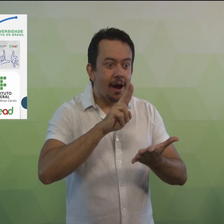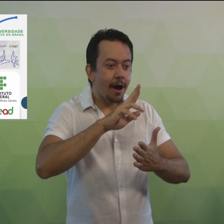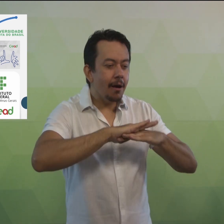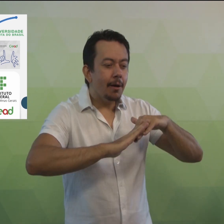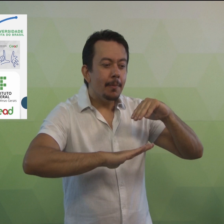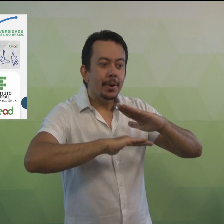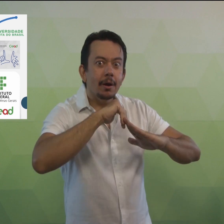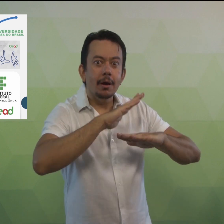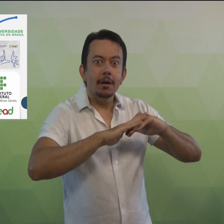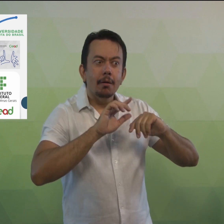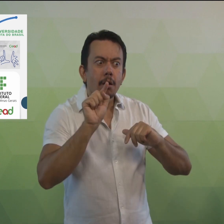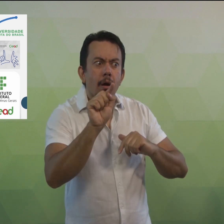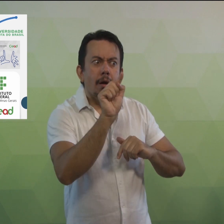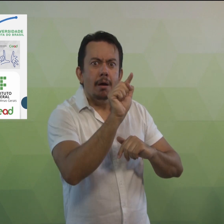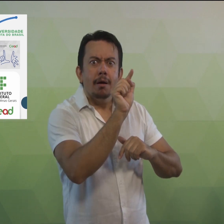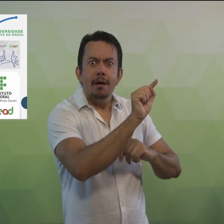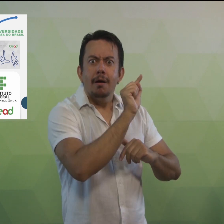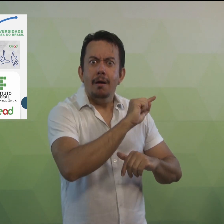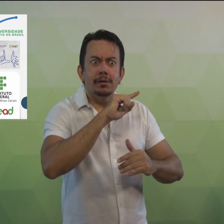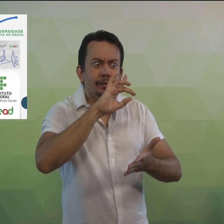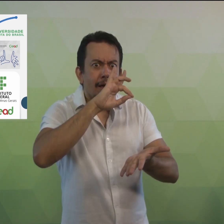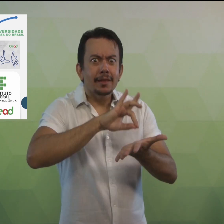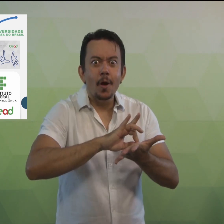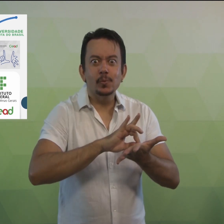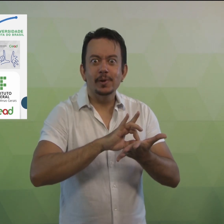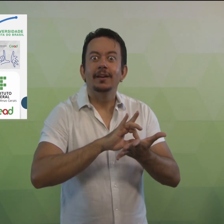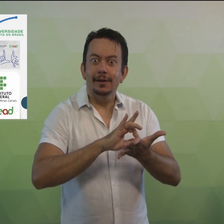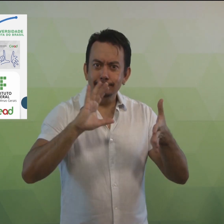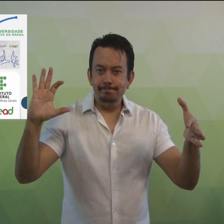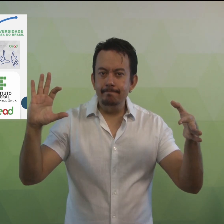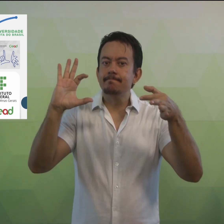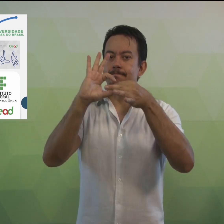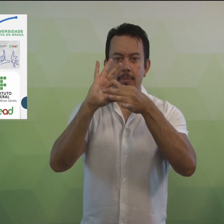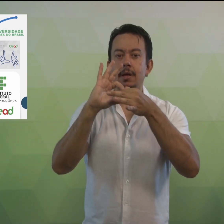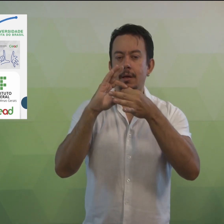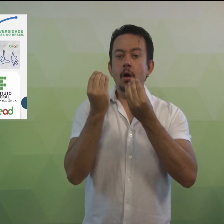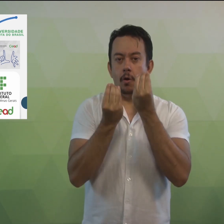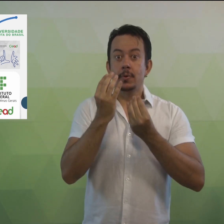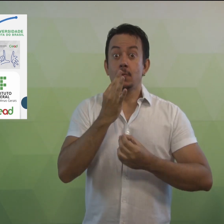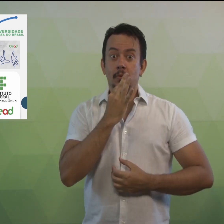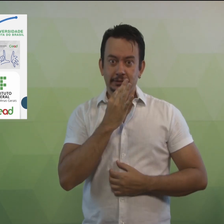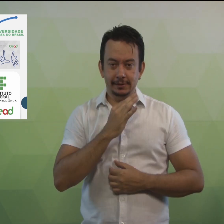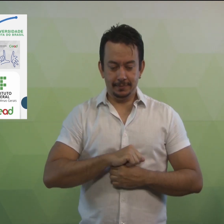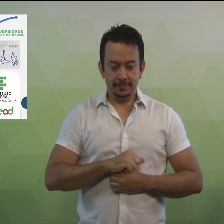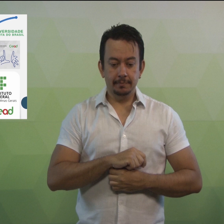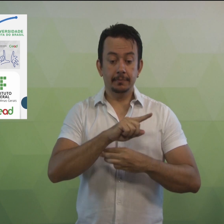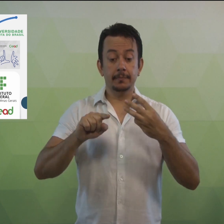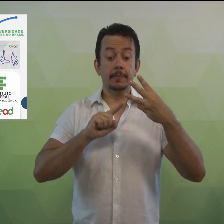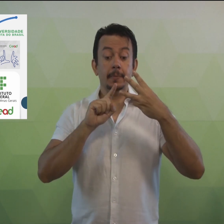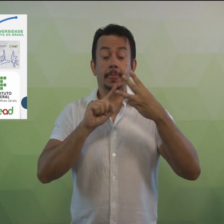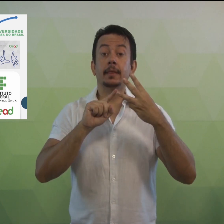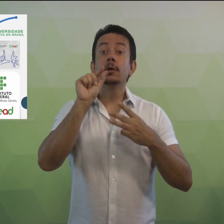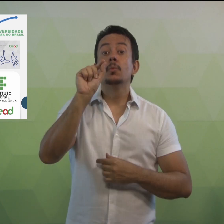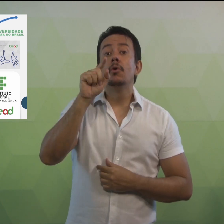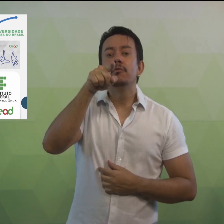prática, adquirindo esse conteúdo e entendendo cada passo, reconhecendo cada passo da teoria e